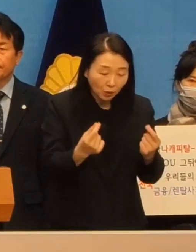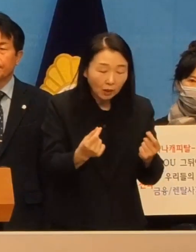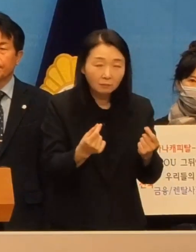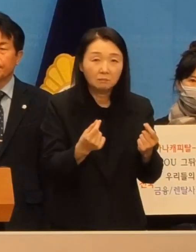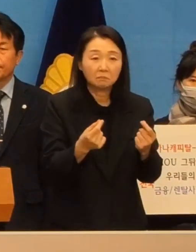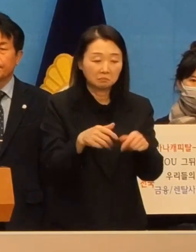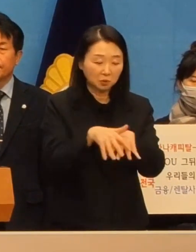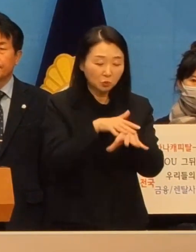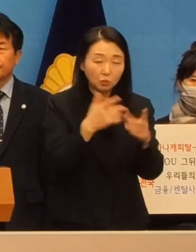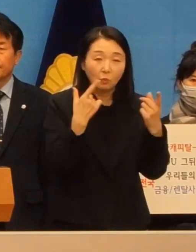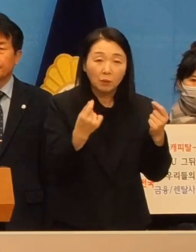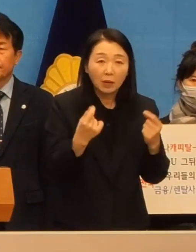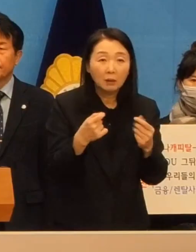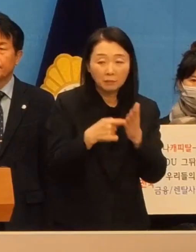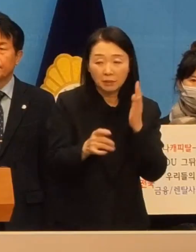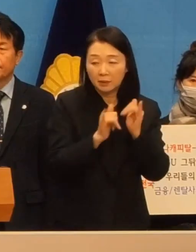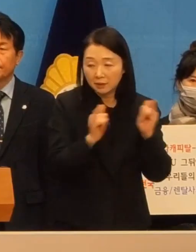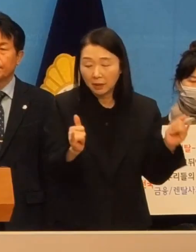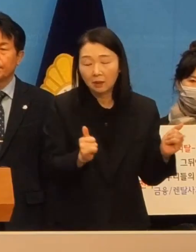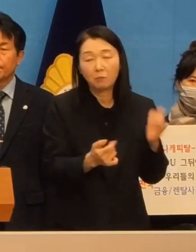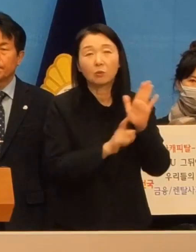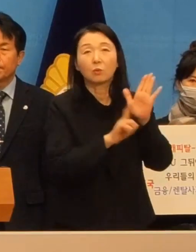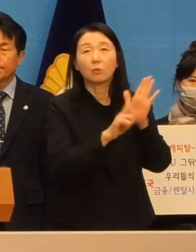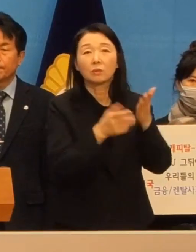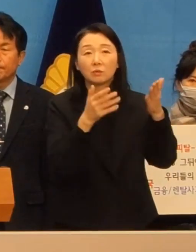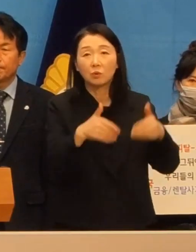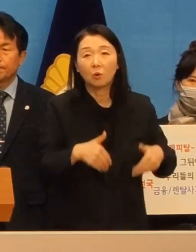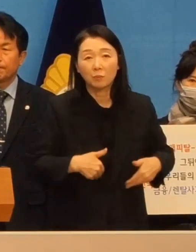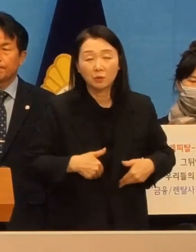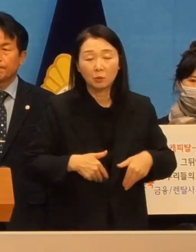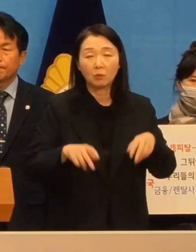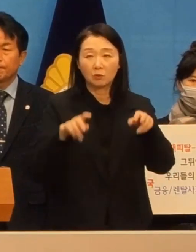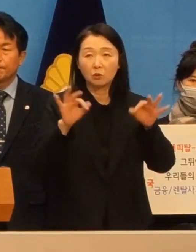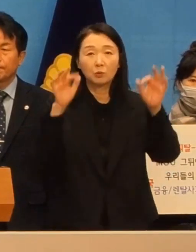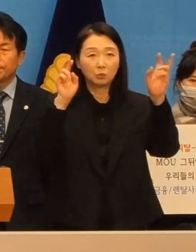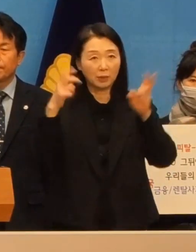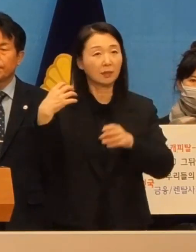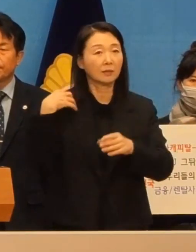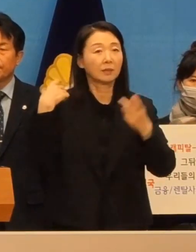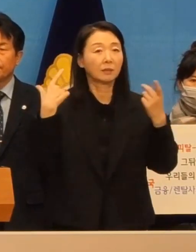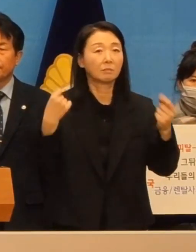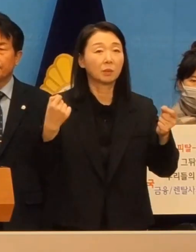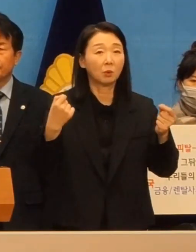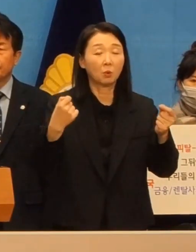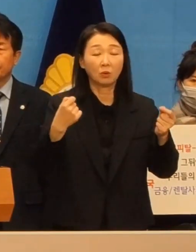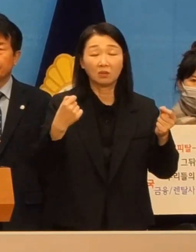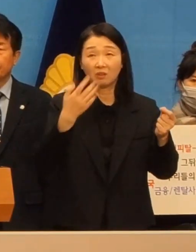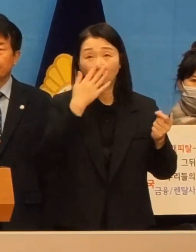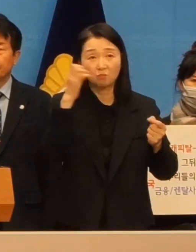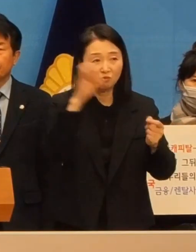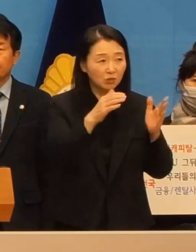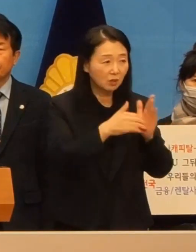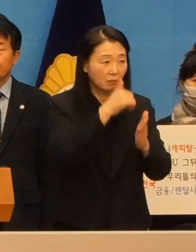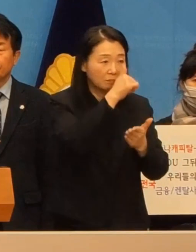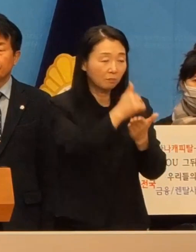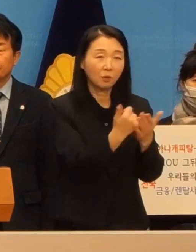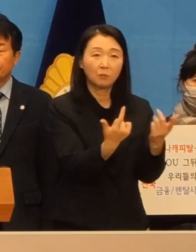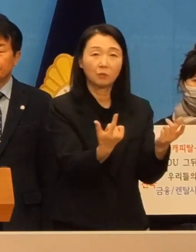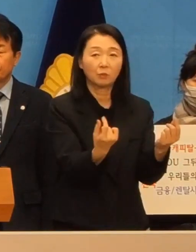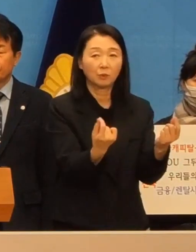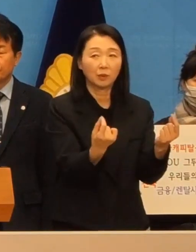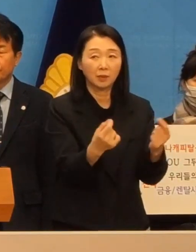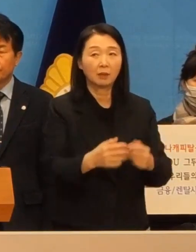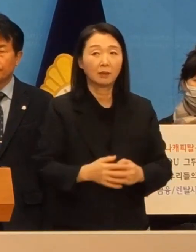동일한 구조라 모든 피해자들에게 공지해 주는 게 금융사의 의무이지 않습니까? 이를 묵인한 것은 범죄가 아닐까요?